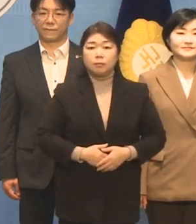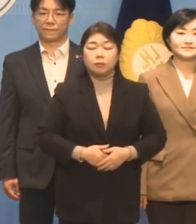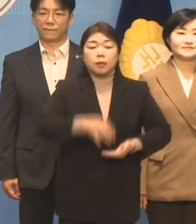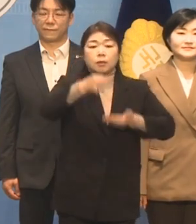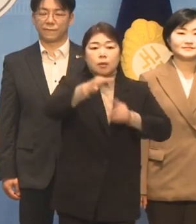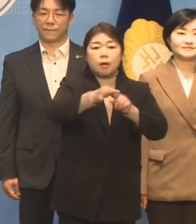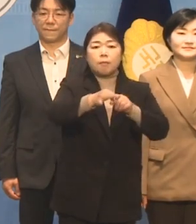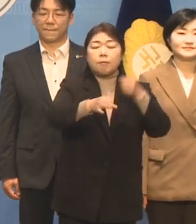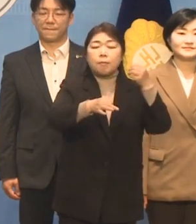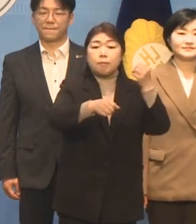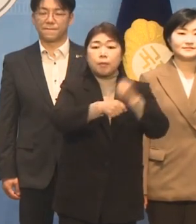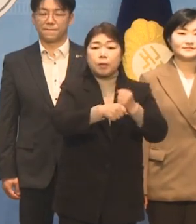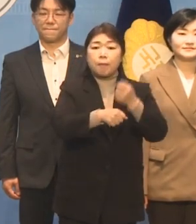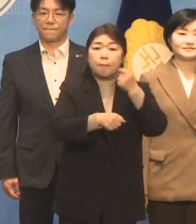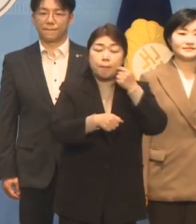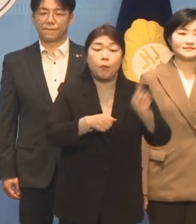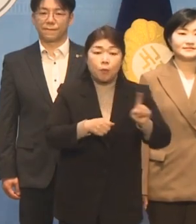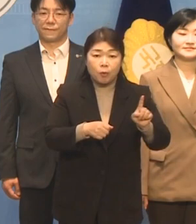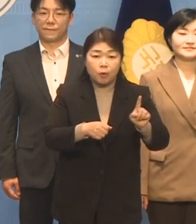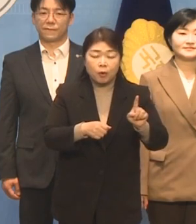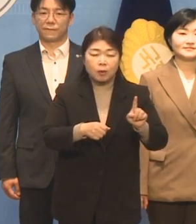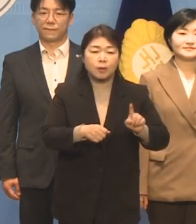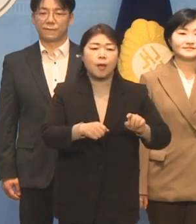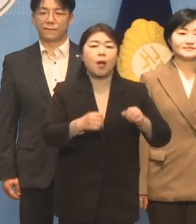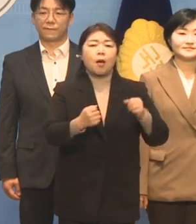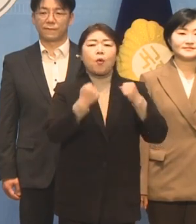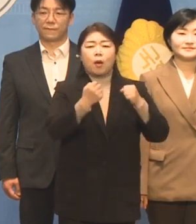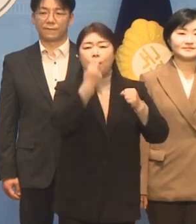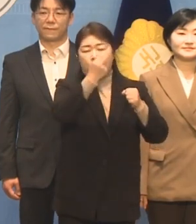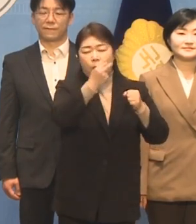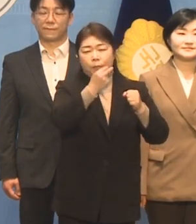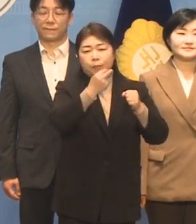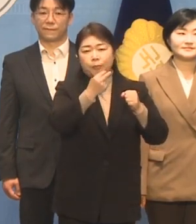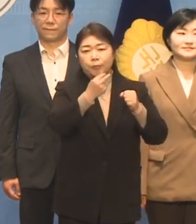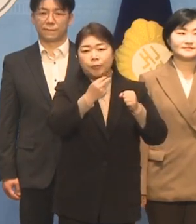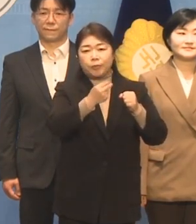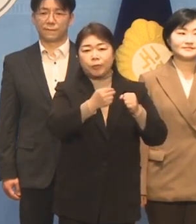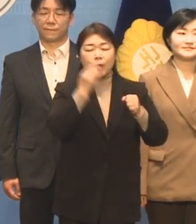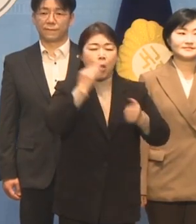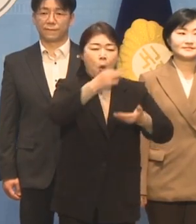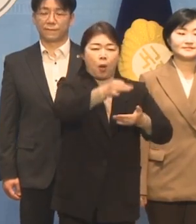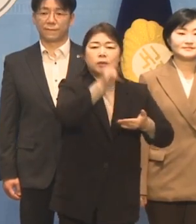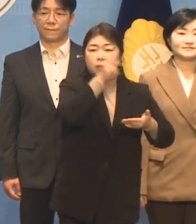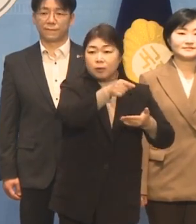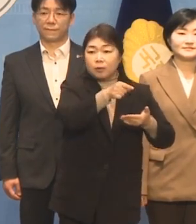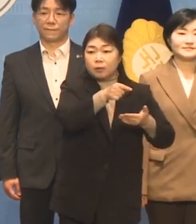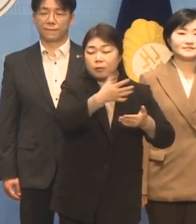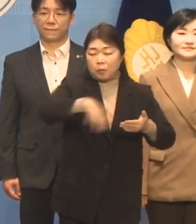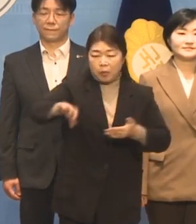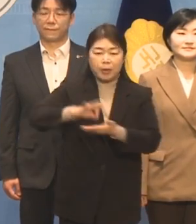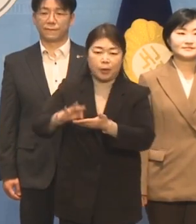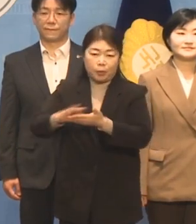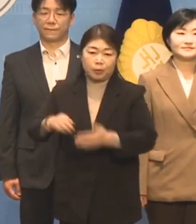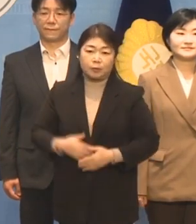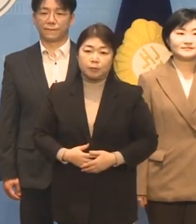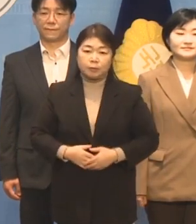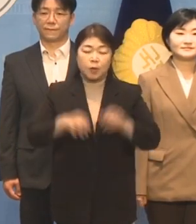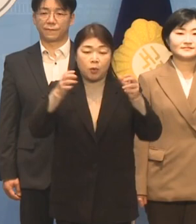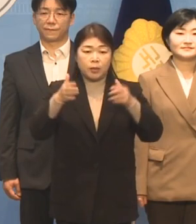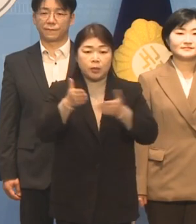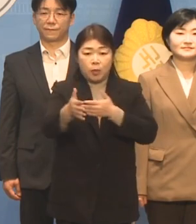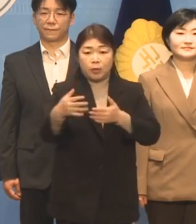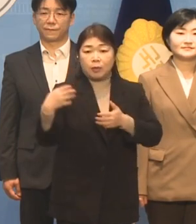원의 일부만으로도 마련할 수 있습니다. 어린이 주치의 제도는 소아과 의료 시스템 붕괴를 막는